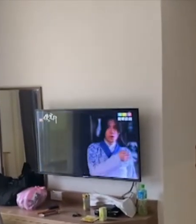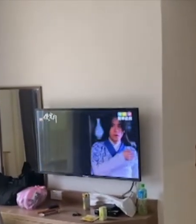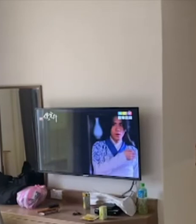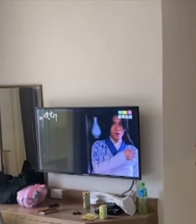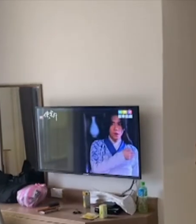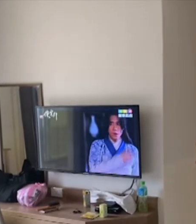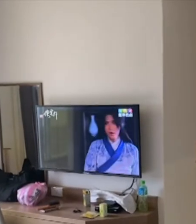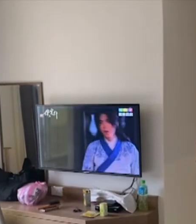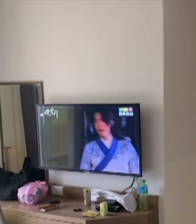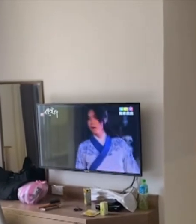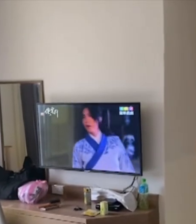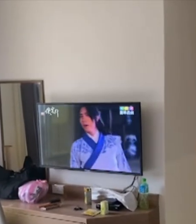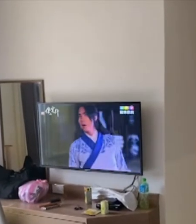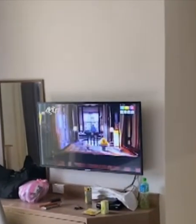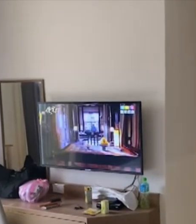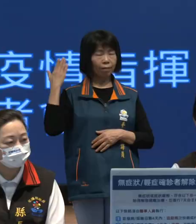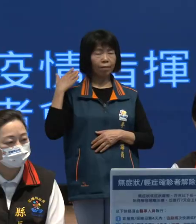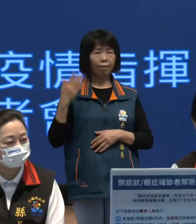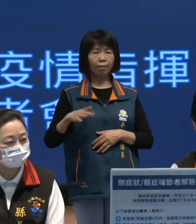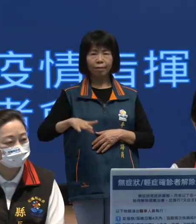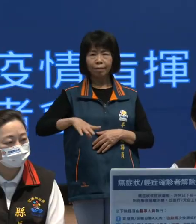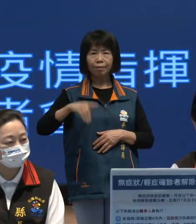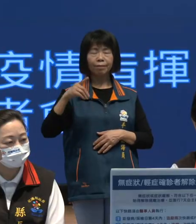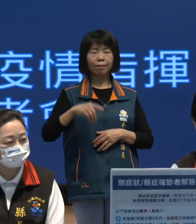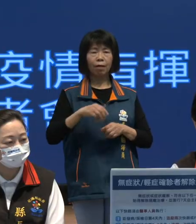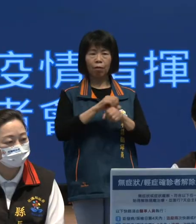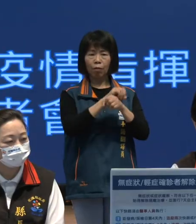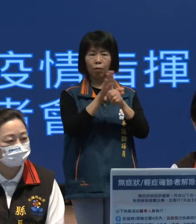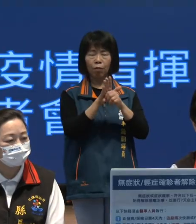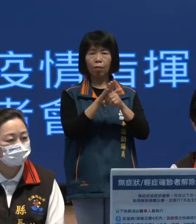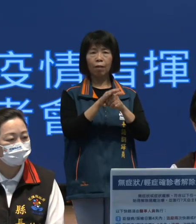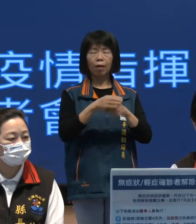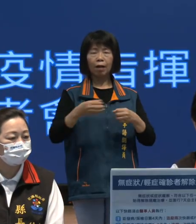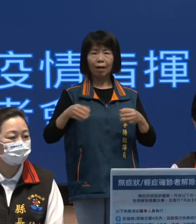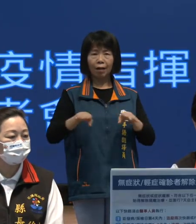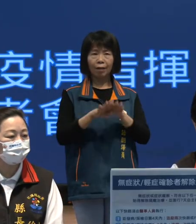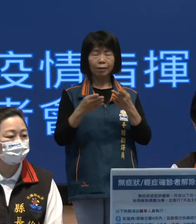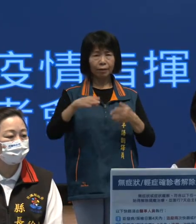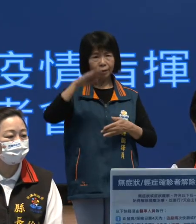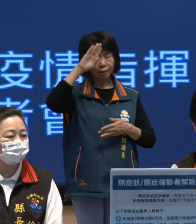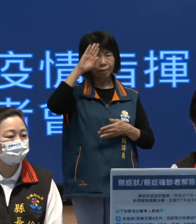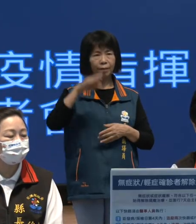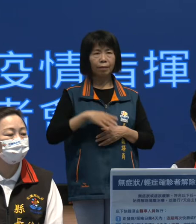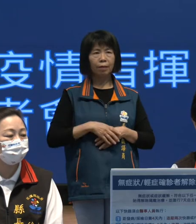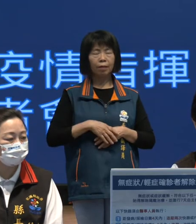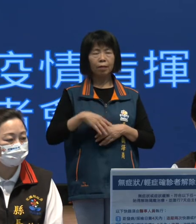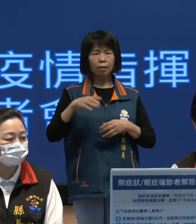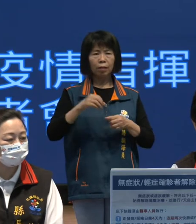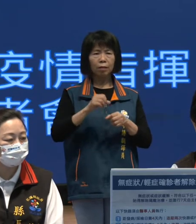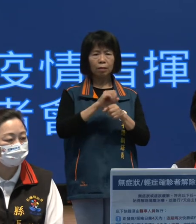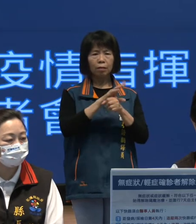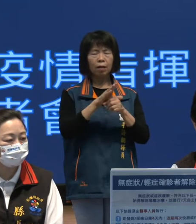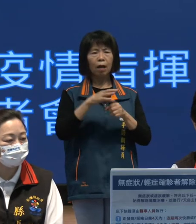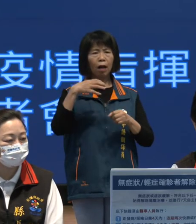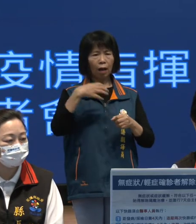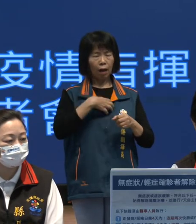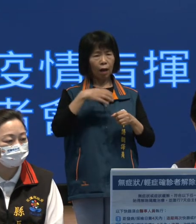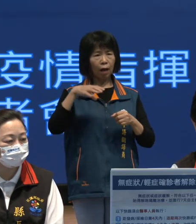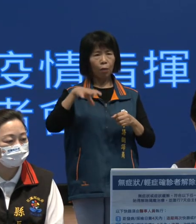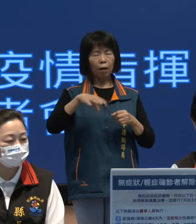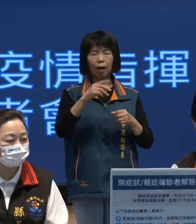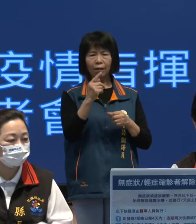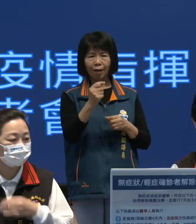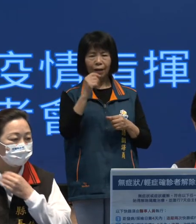想。 我想以前我们一开始 COVID-19 发病的时候，它是原始株或是阿尔法株、德尔塔